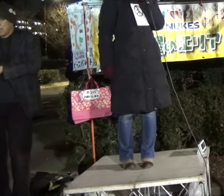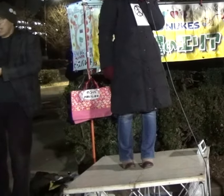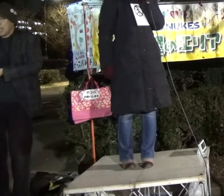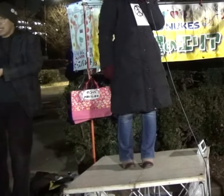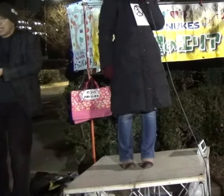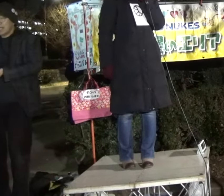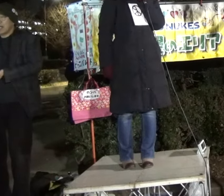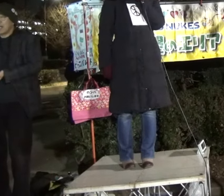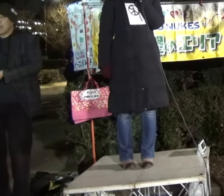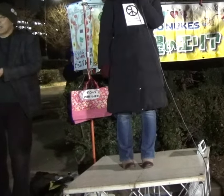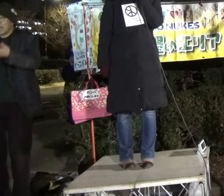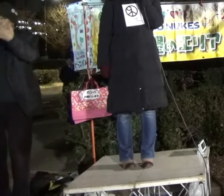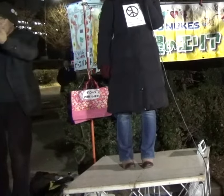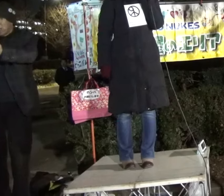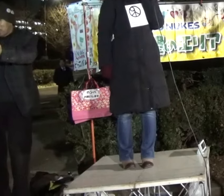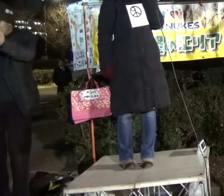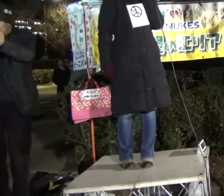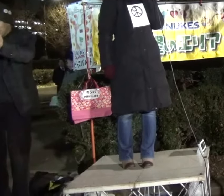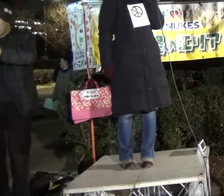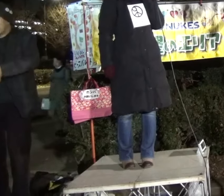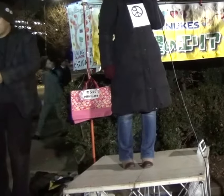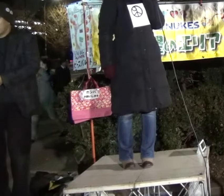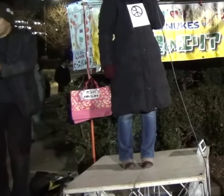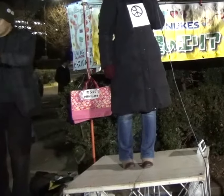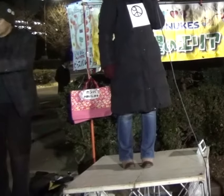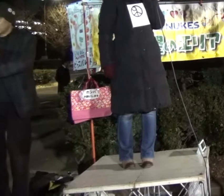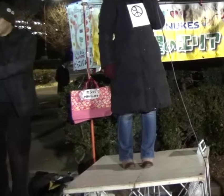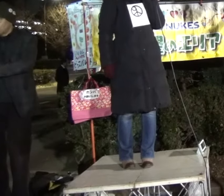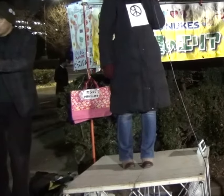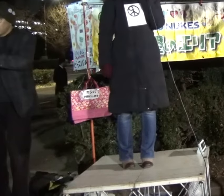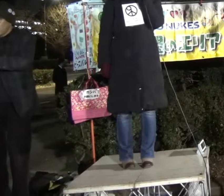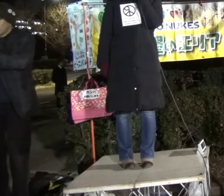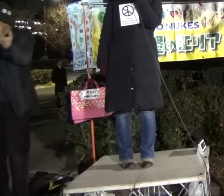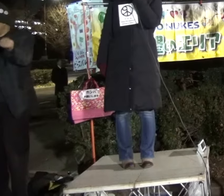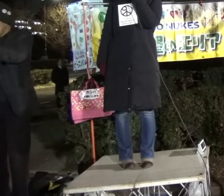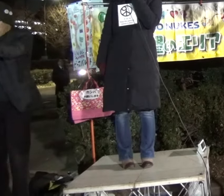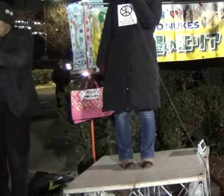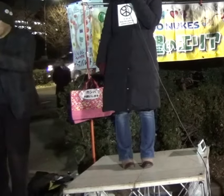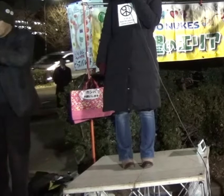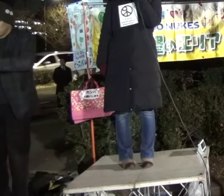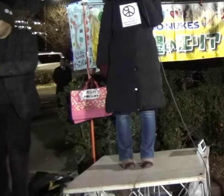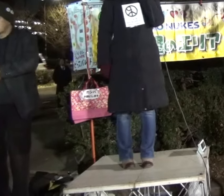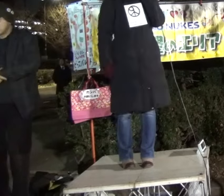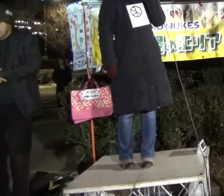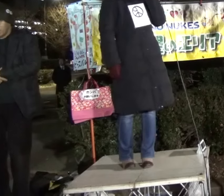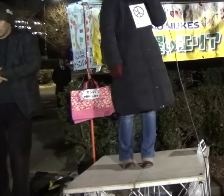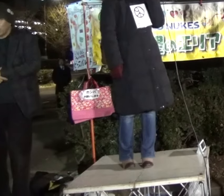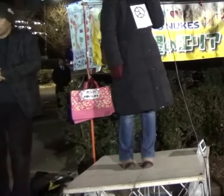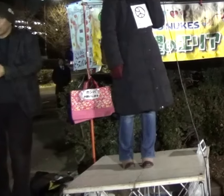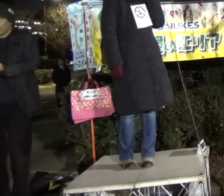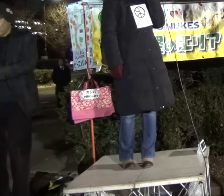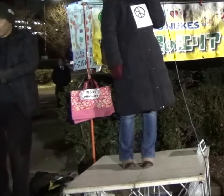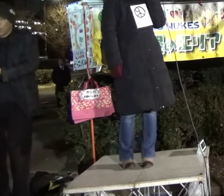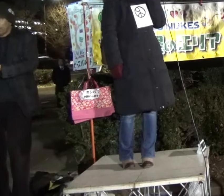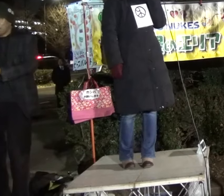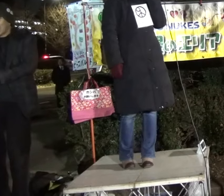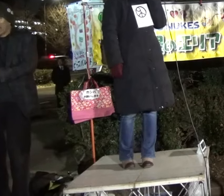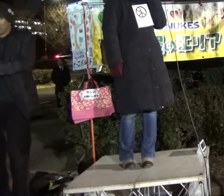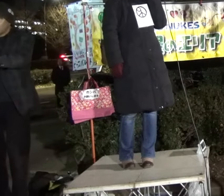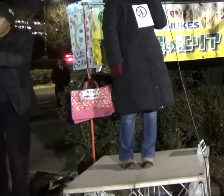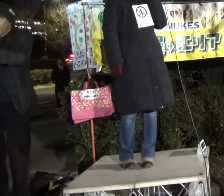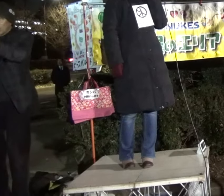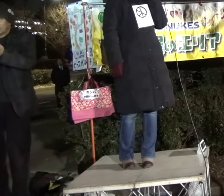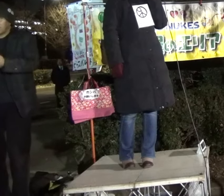賞総なめしてるんですよ、ヨーロッパでもすごい大賞に輝いたりしてるんですね。 日本ではあんまりね、 いや日本じゃ